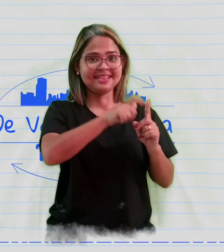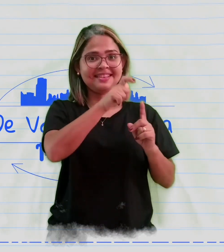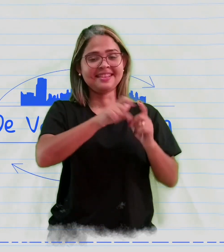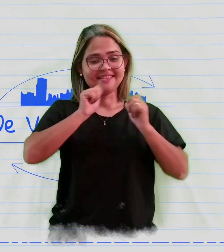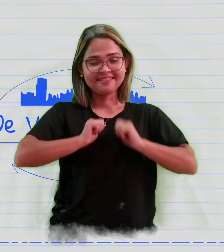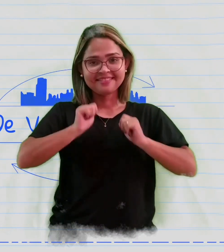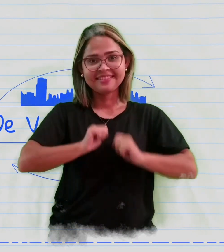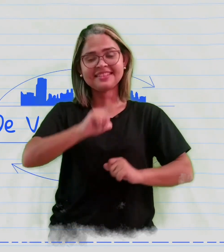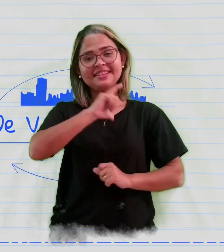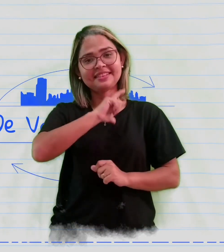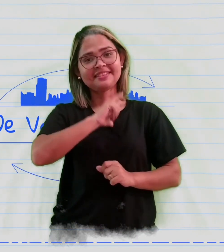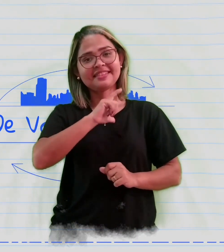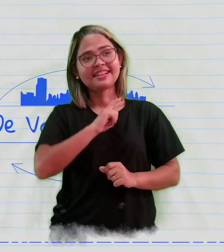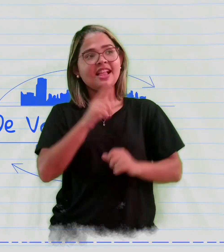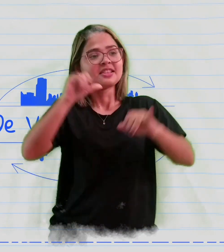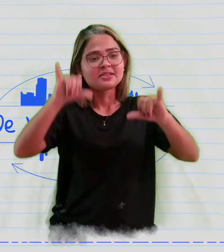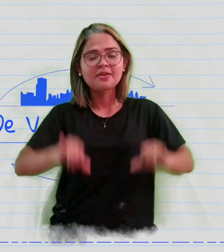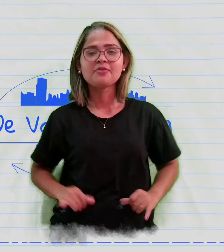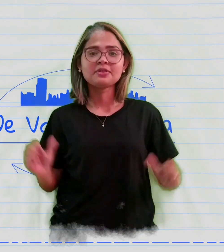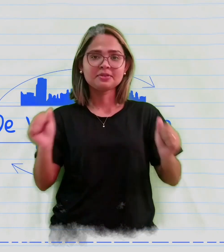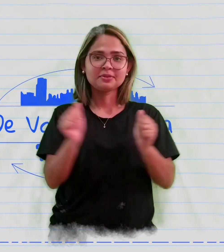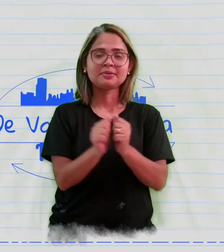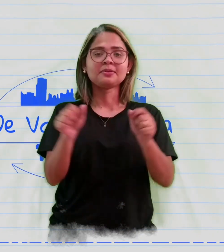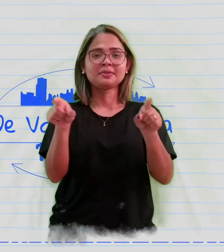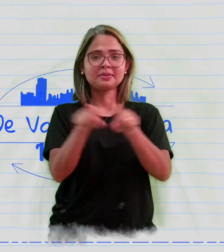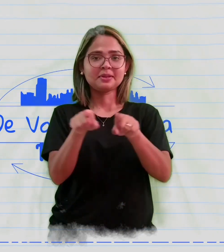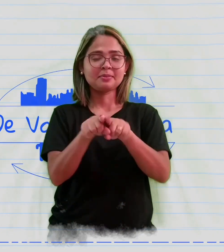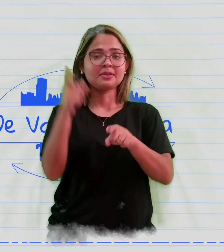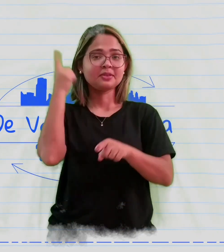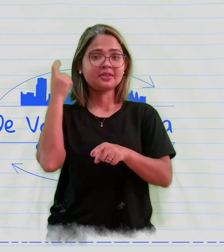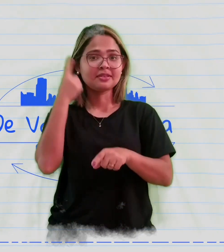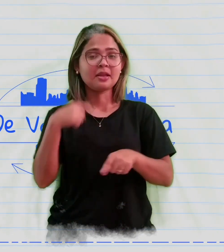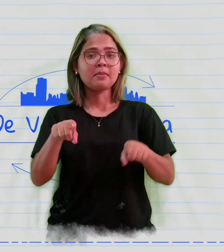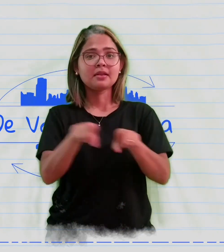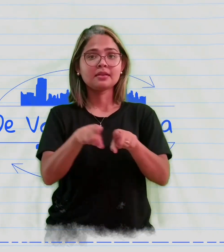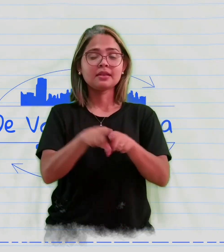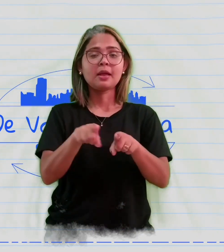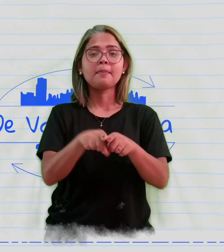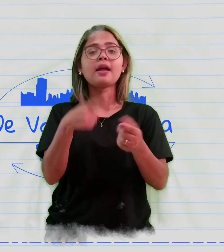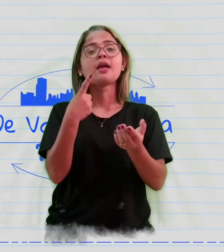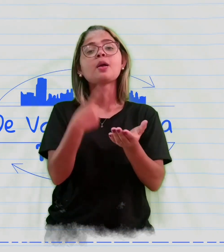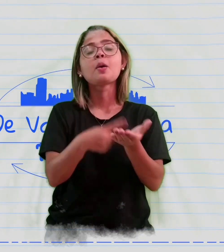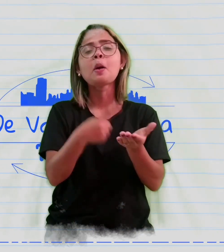o recado, que você sofre junto também. Então, eu acho que sonoricamente combinou tão bom, ficou tão